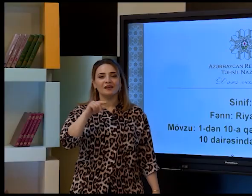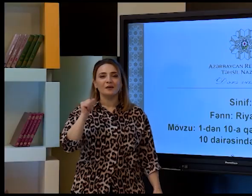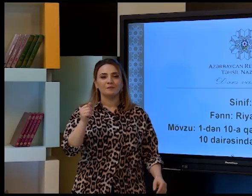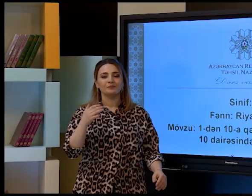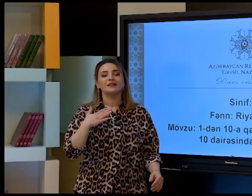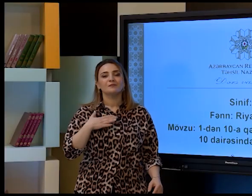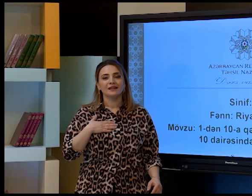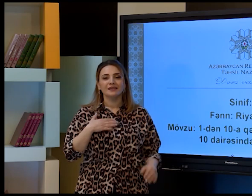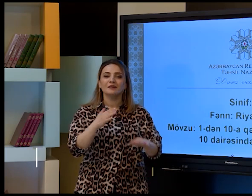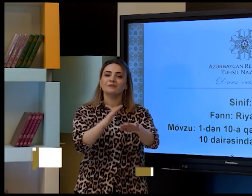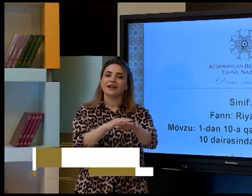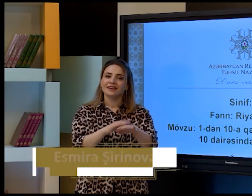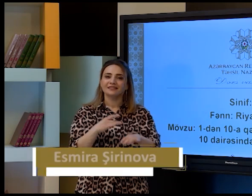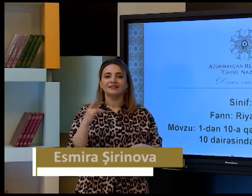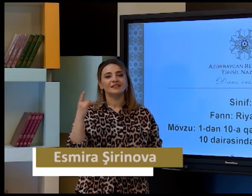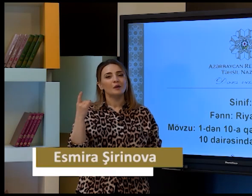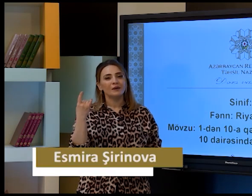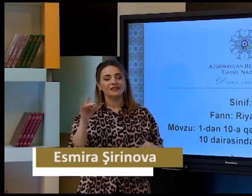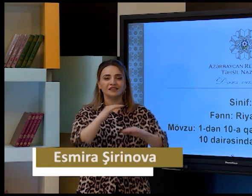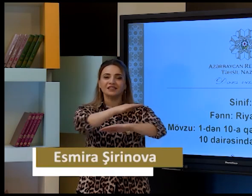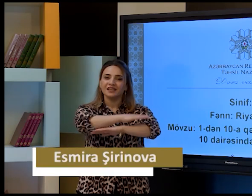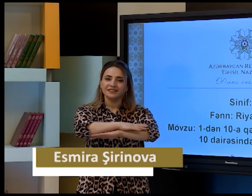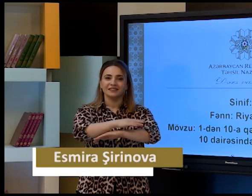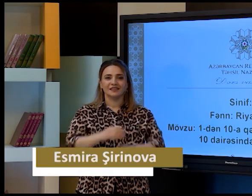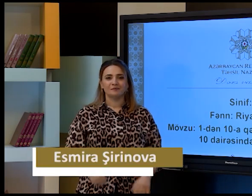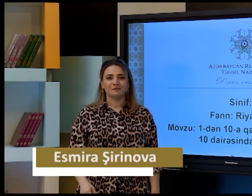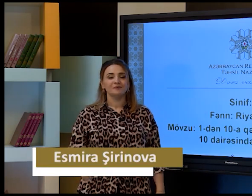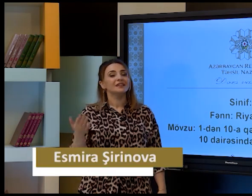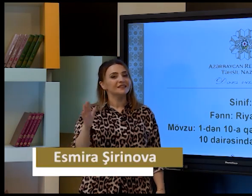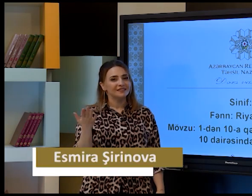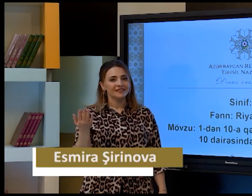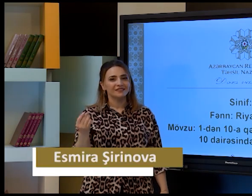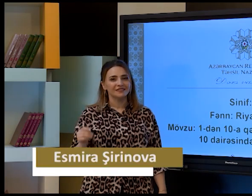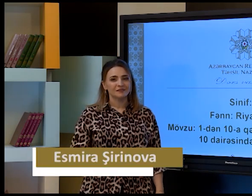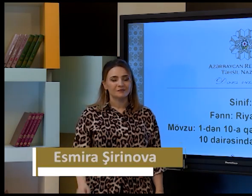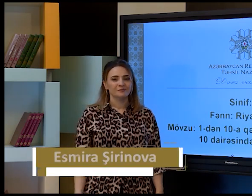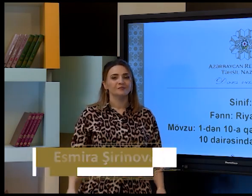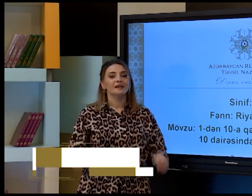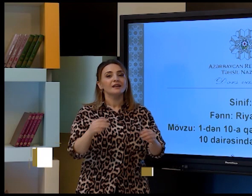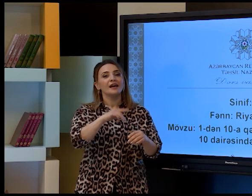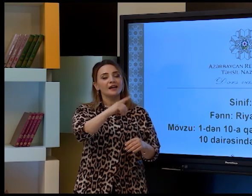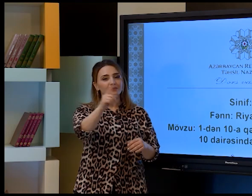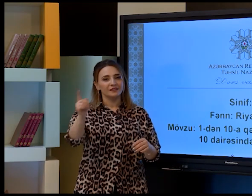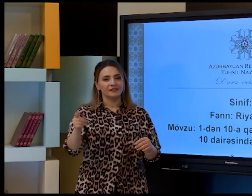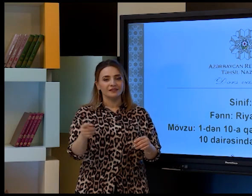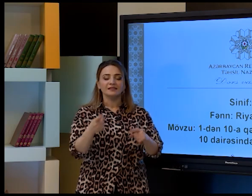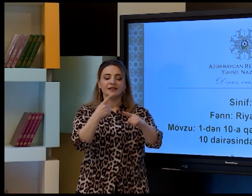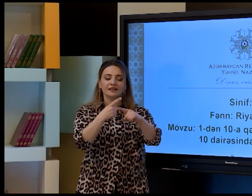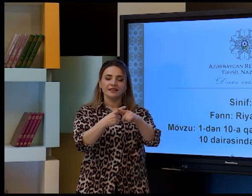Salam, mənim əziz balaca şagirdlərim. Necəsiz? Hər biriniz